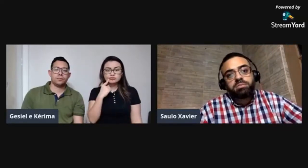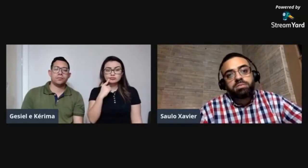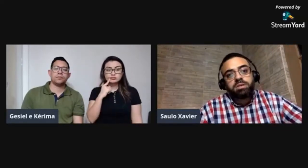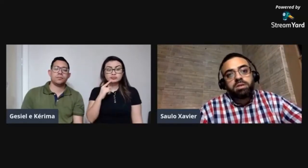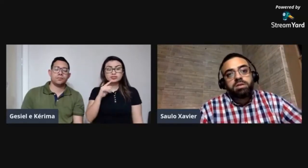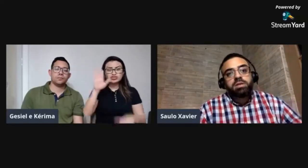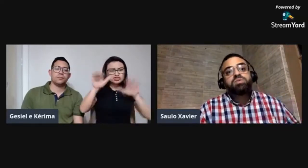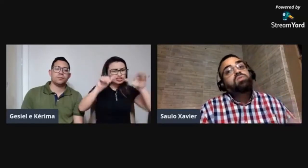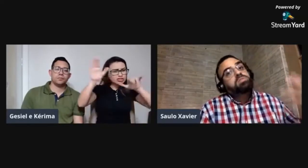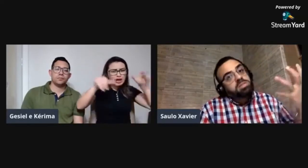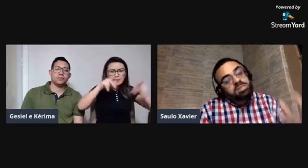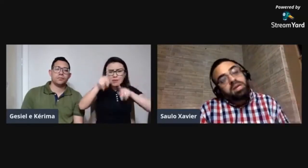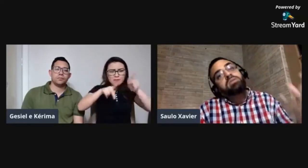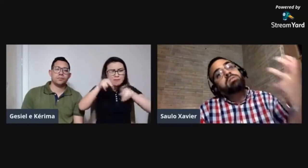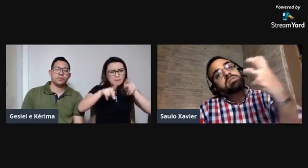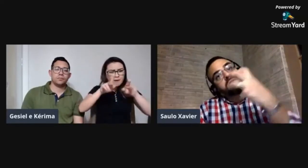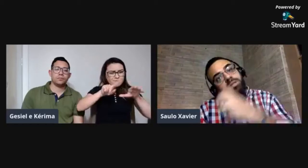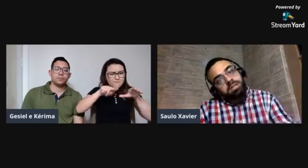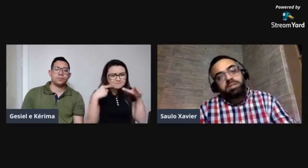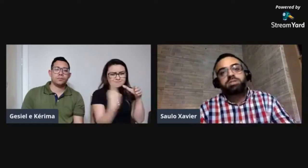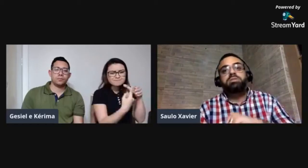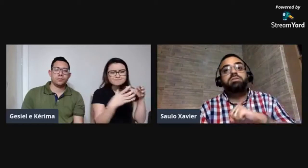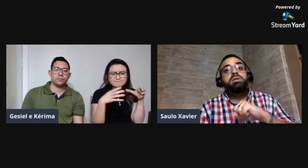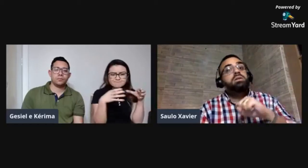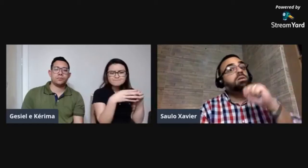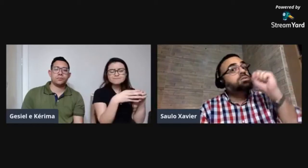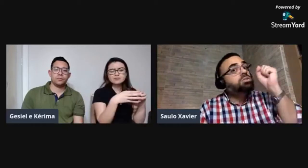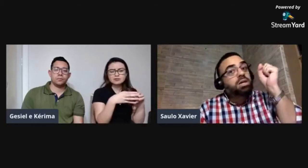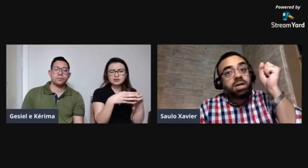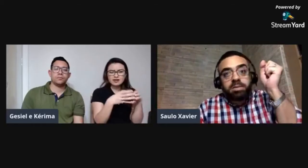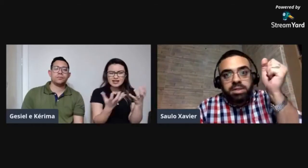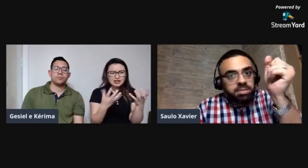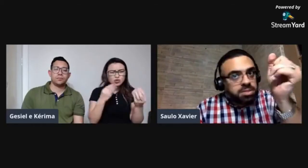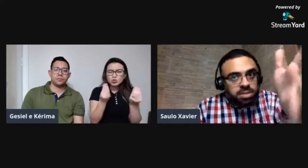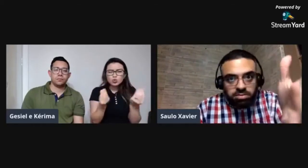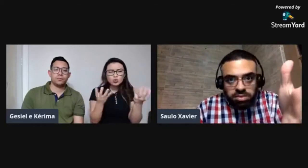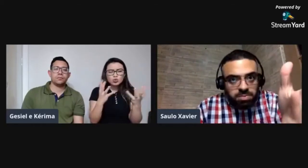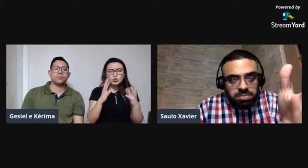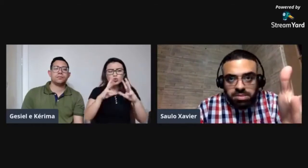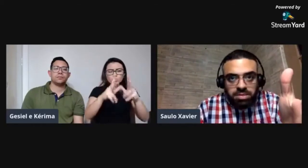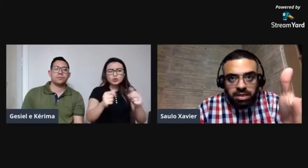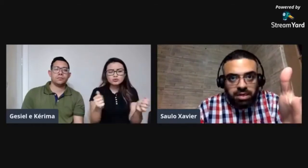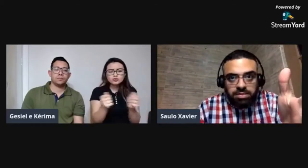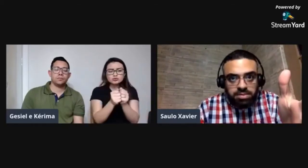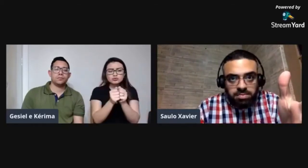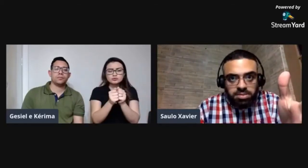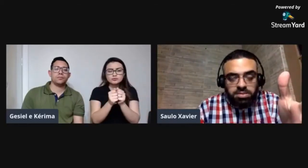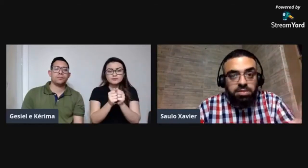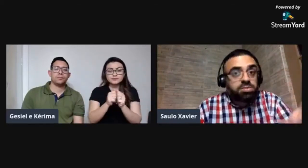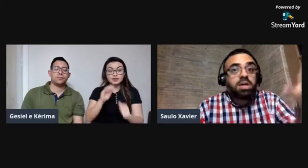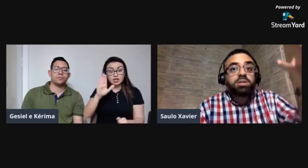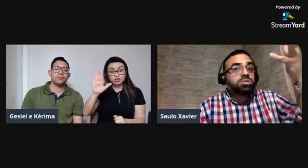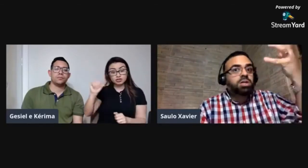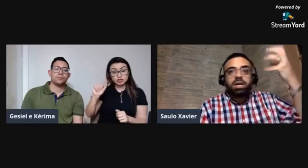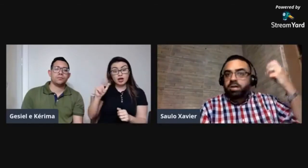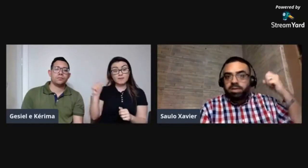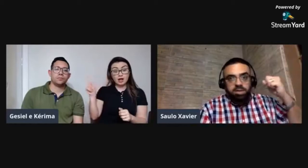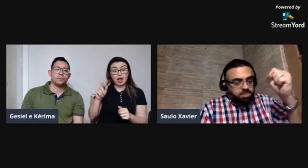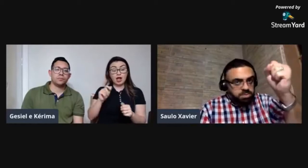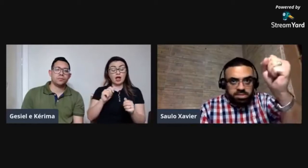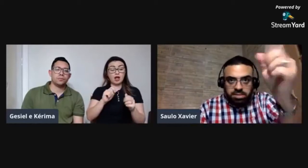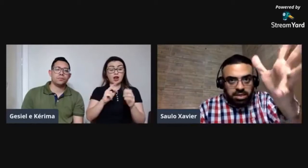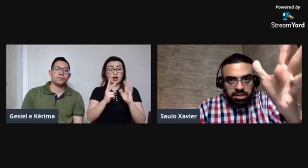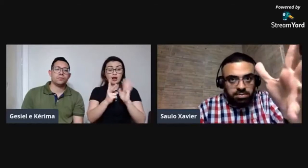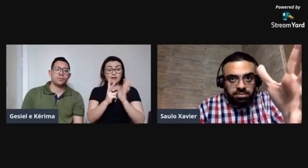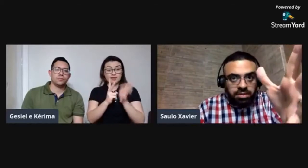ministério. Envolva o ministério com a sua igreja. Chama Libras A2 para ministrar na Assembleia de Deus. Chama